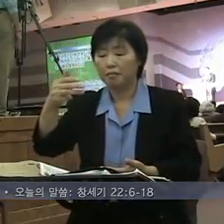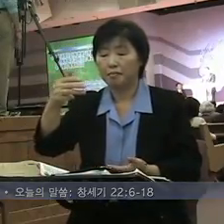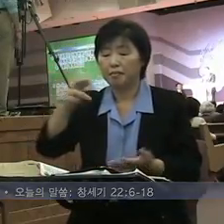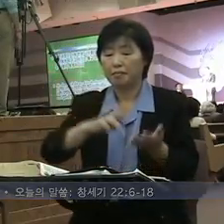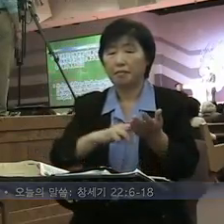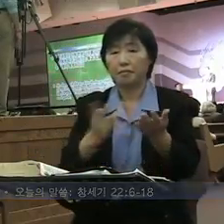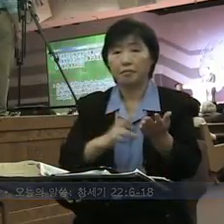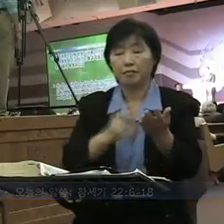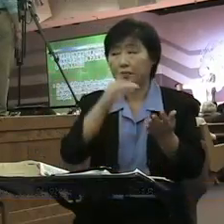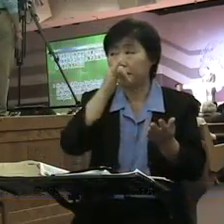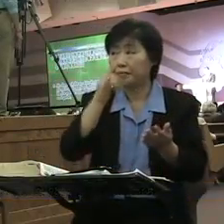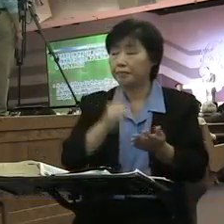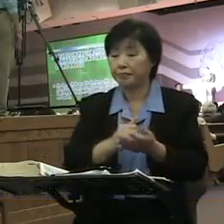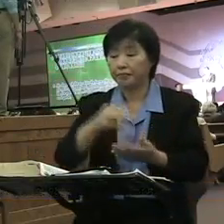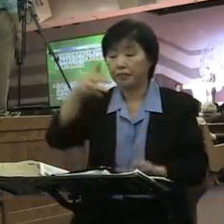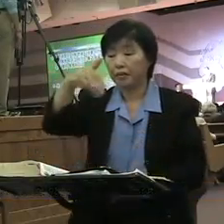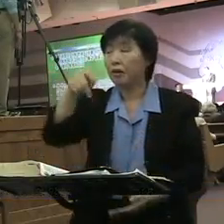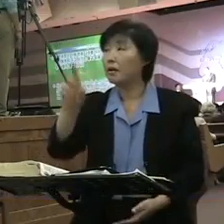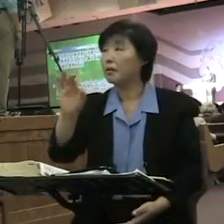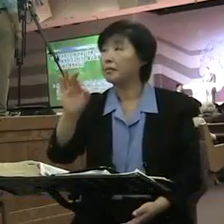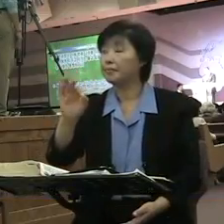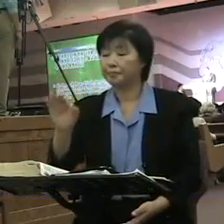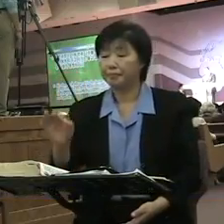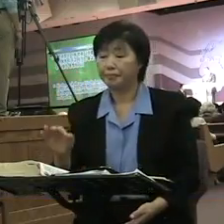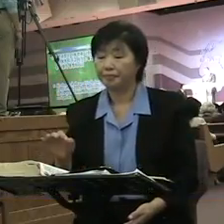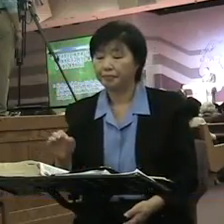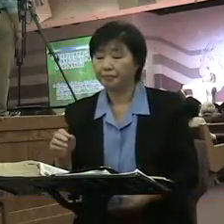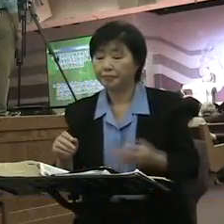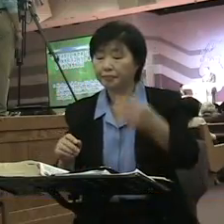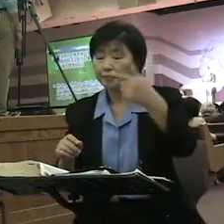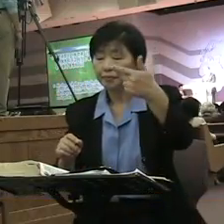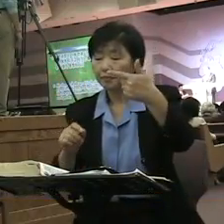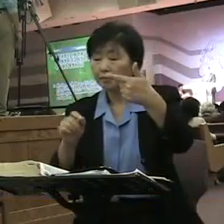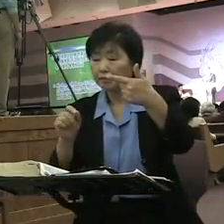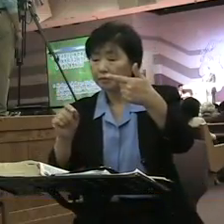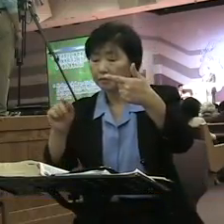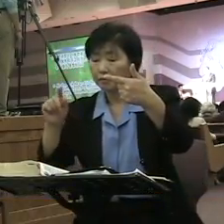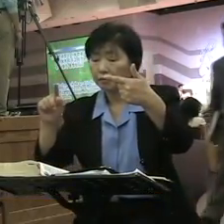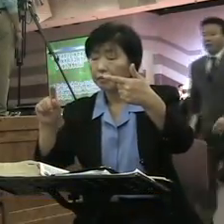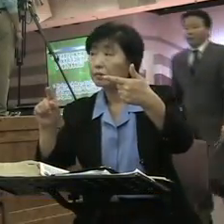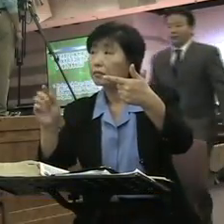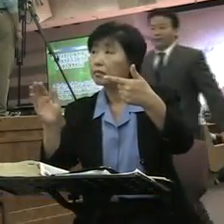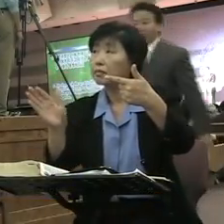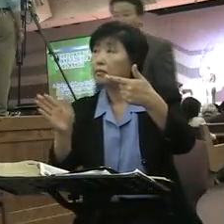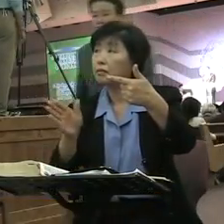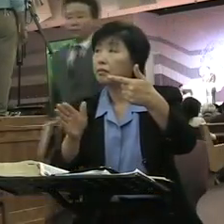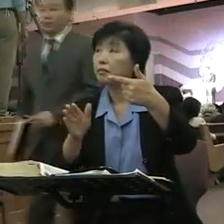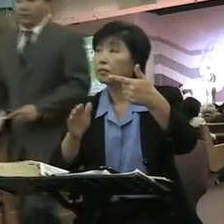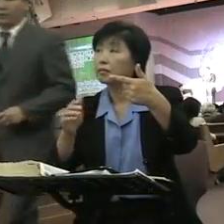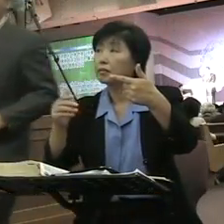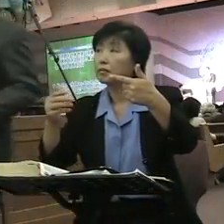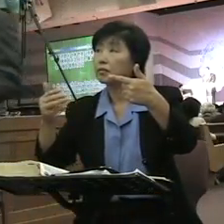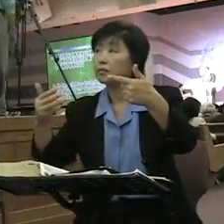창세기 22장 6절에서 18절까지의 말씀을 찾으셔서 번갈아 교독하도록 하시겠습니다.